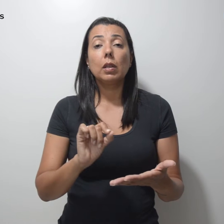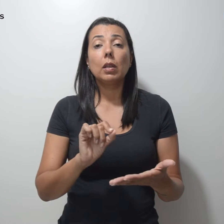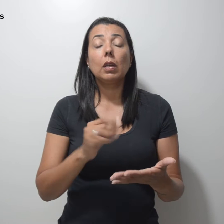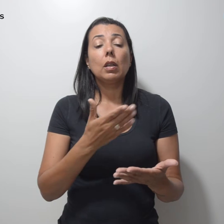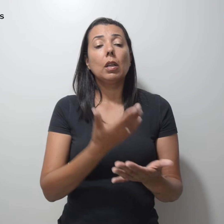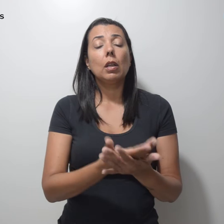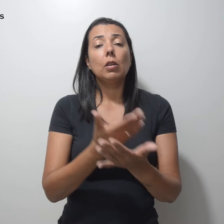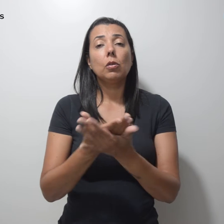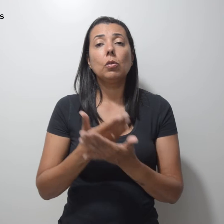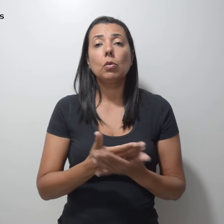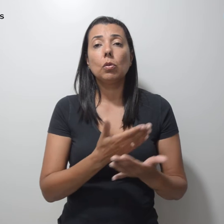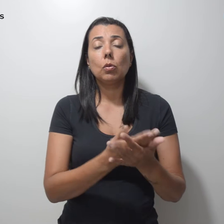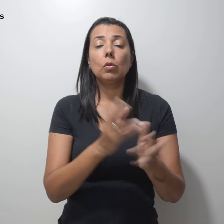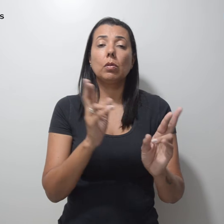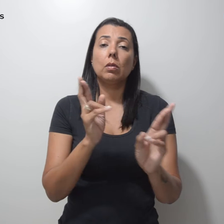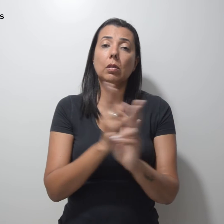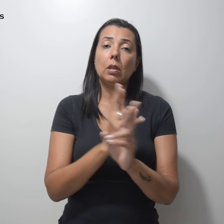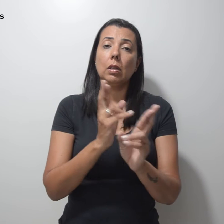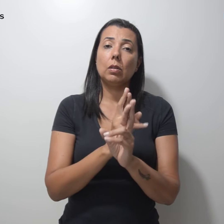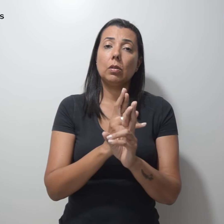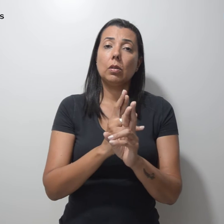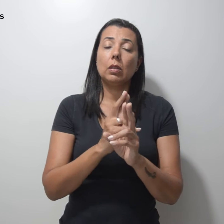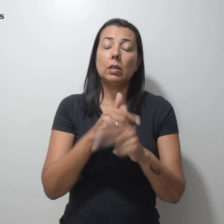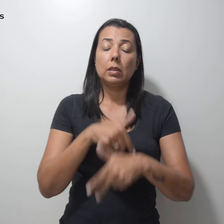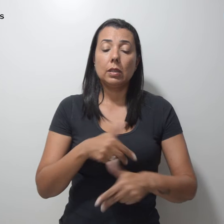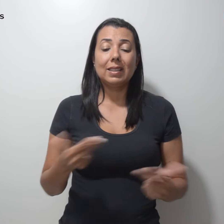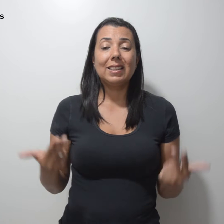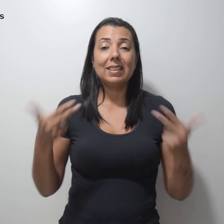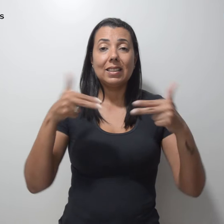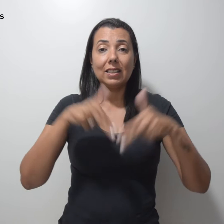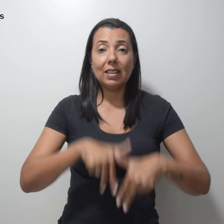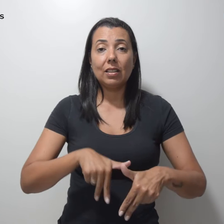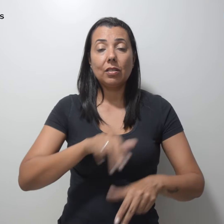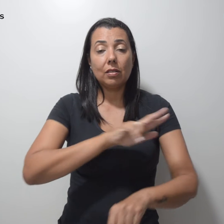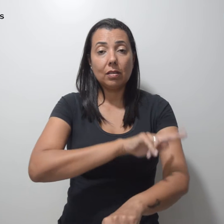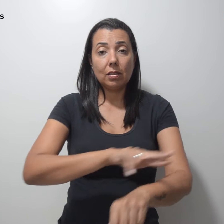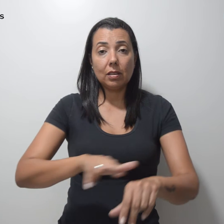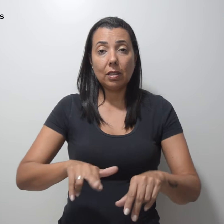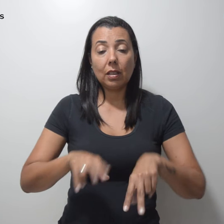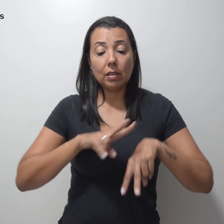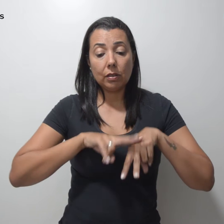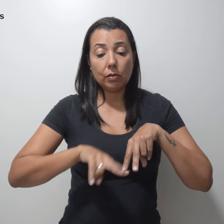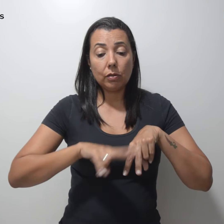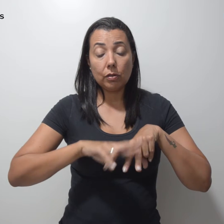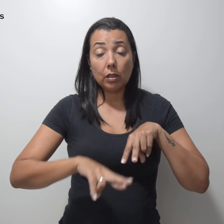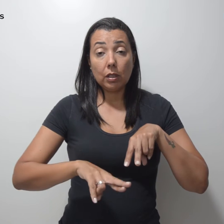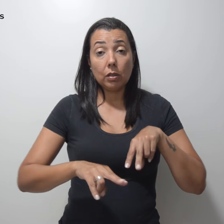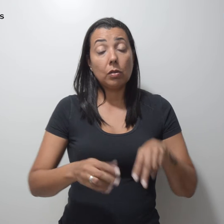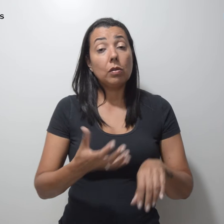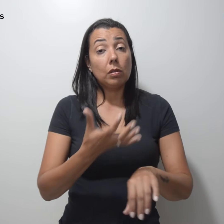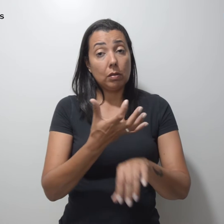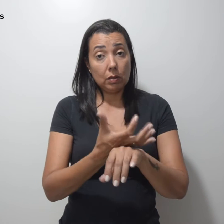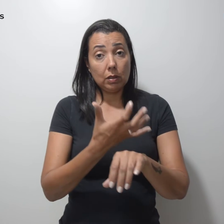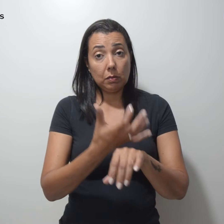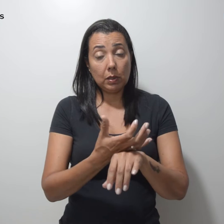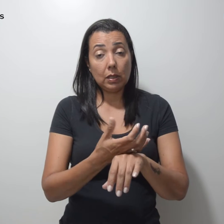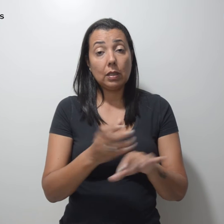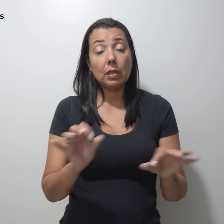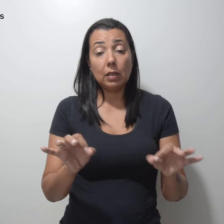Estudos das Relações Étnico-Raciais e de Gênero. É uma disciplina que acaba